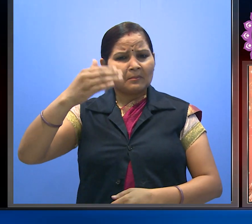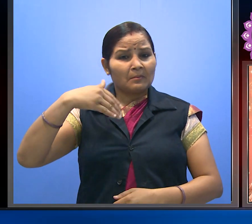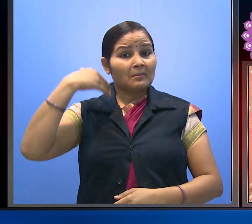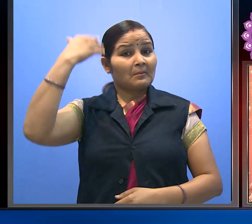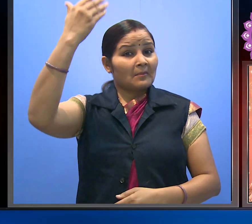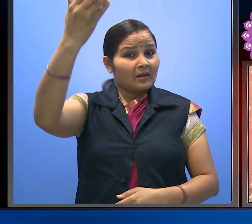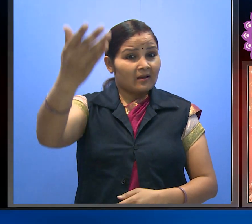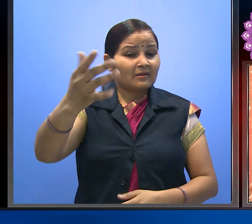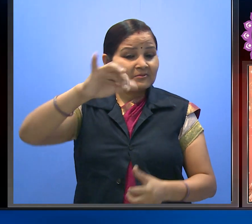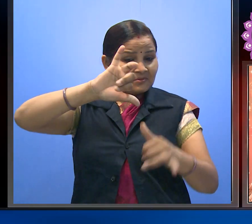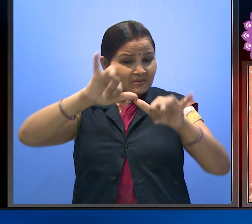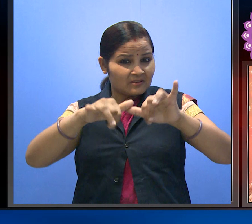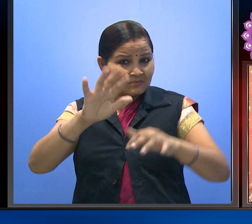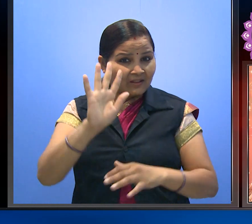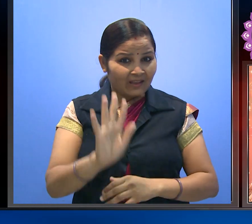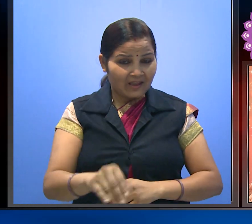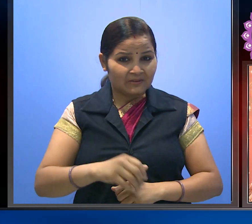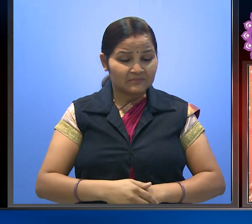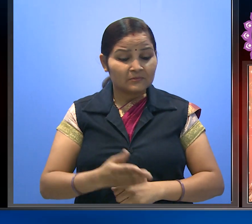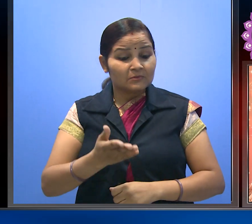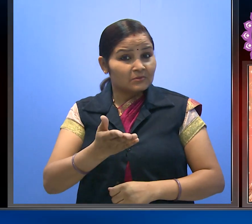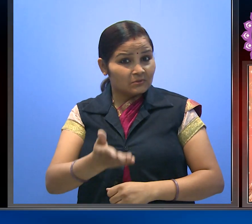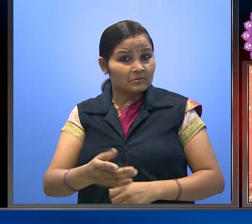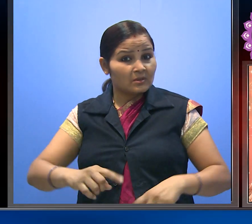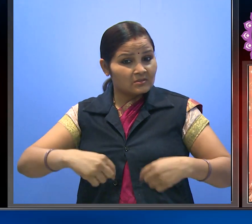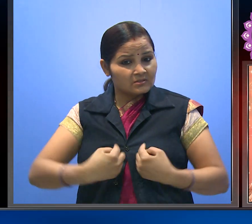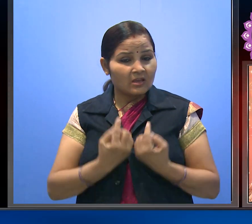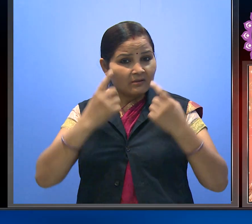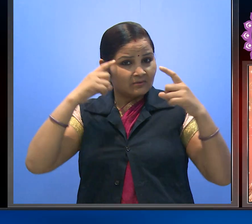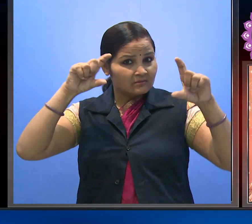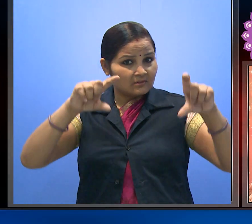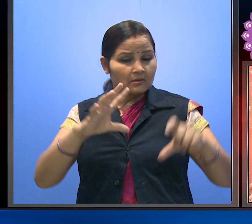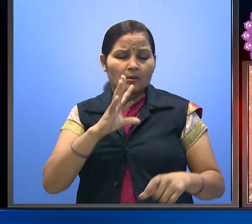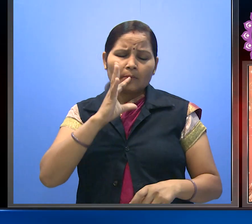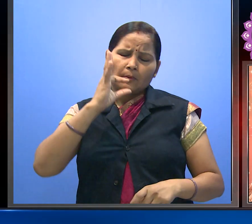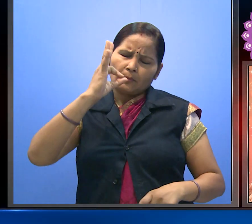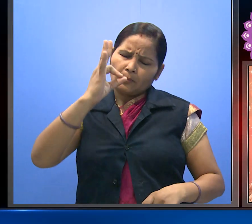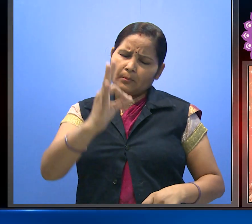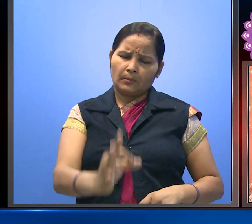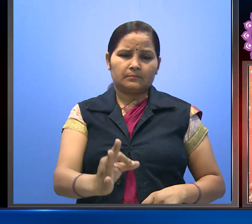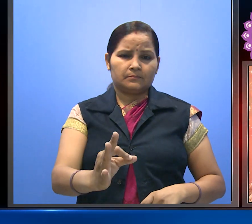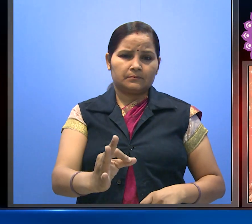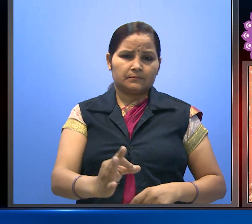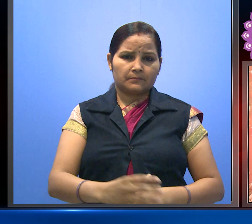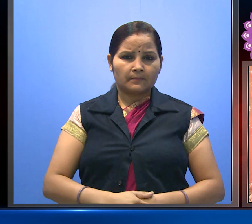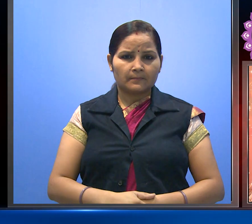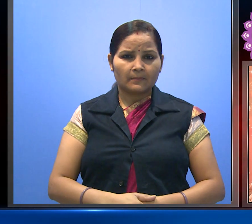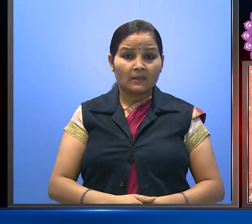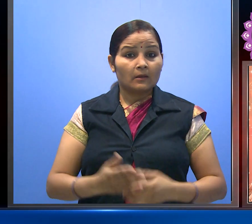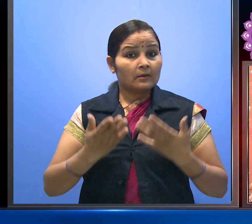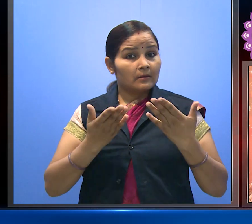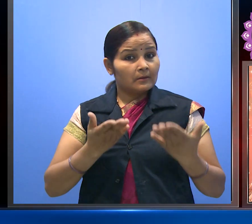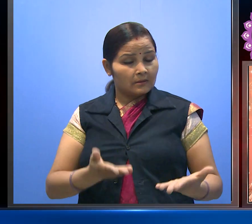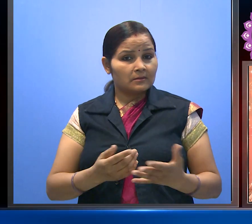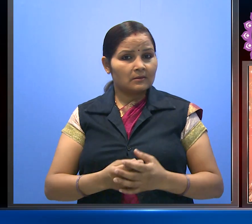में परिस्थितियां चल रही है, उसमें स्वयं की सतर्कता रखना तो बहुत ज़रूरी है।